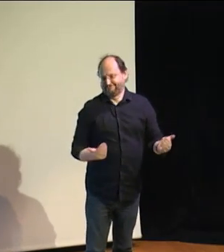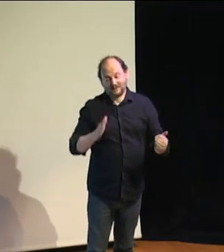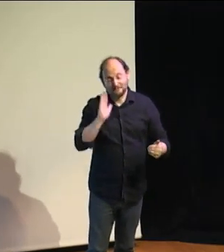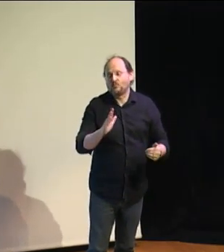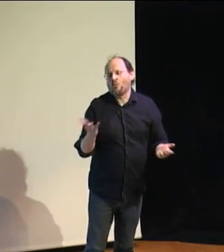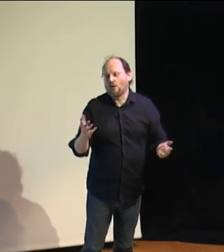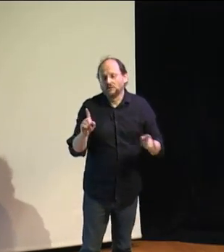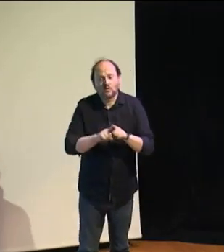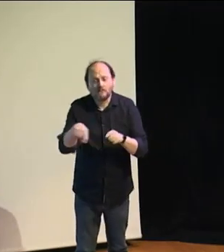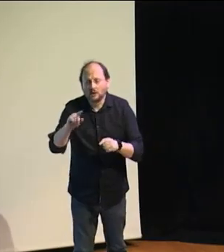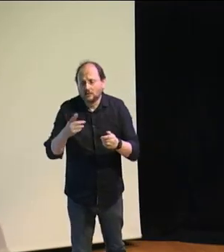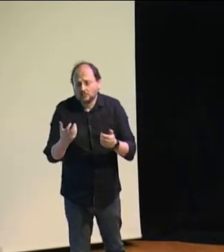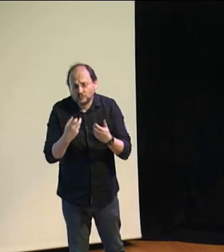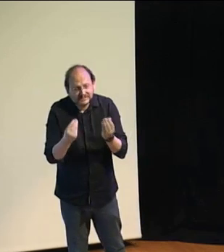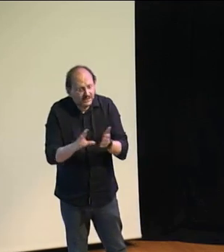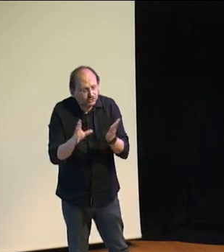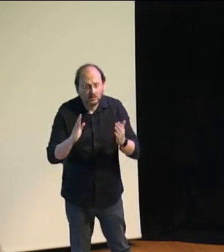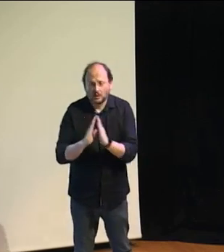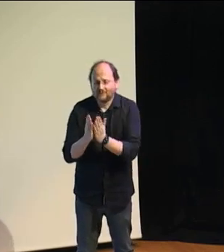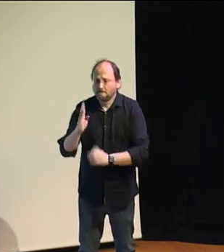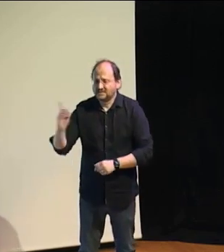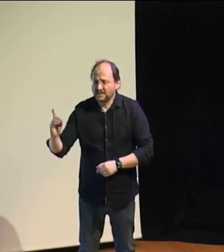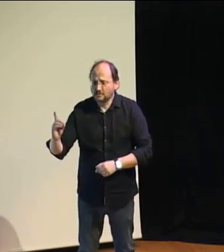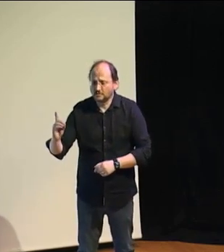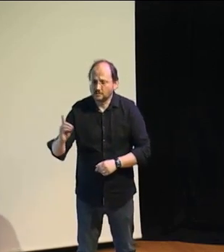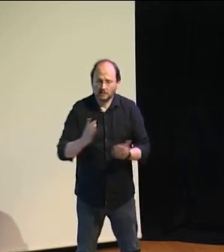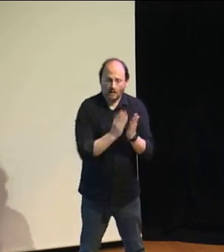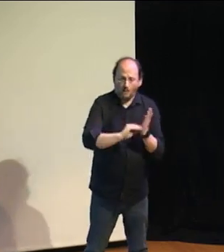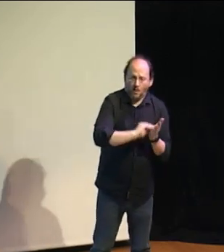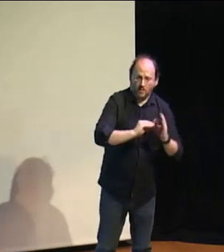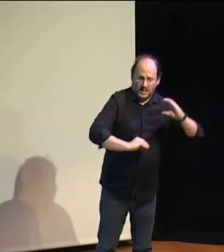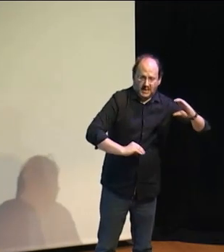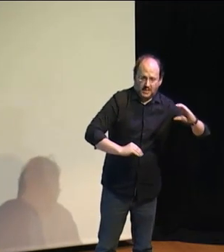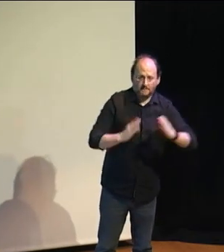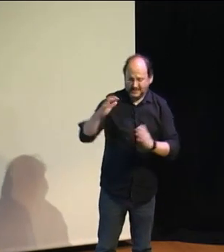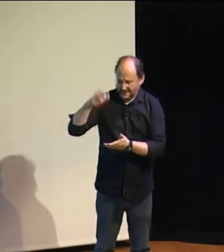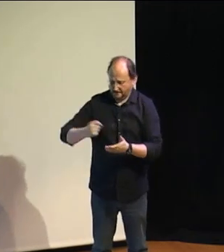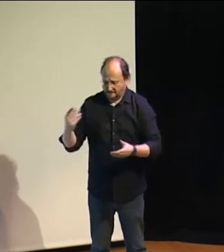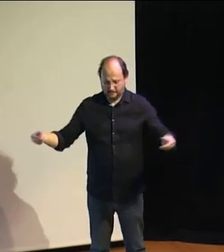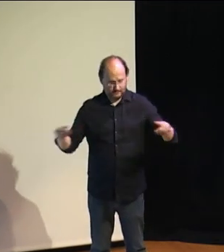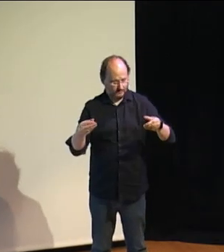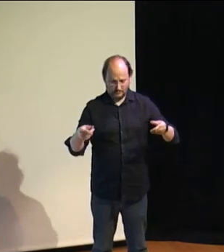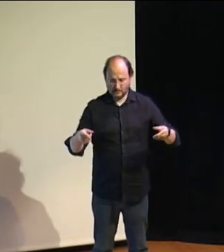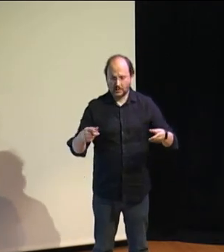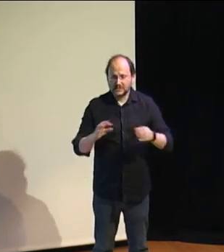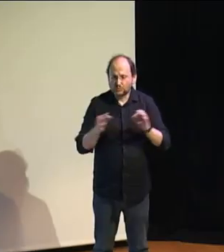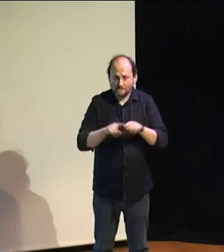j'ai pris l'habitude de patienter un peu. Mais c'est comme quand vous lisez une BD ou un roman. Vous avez la